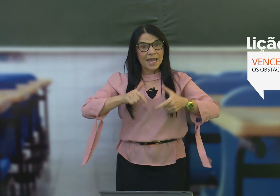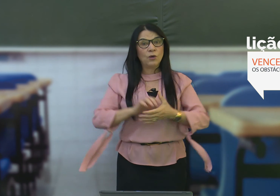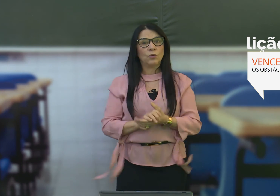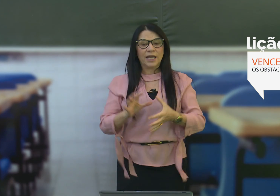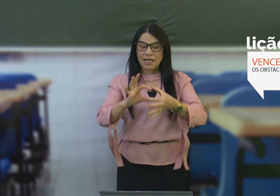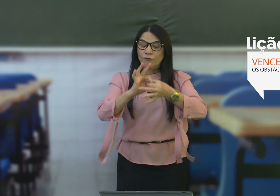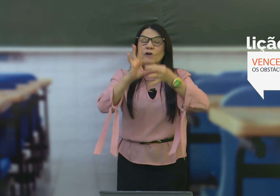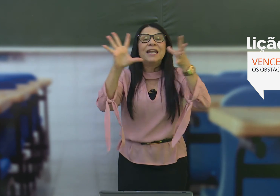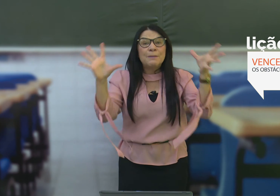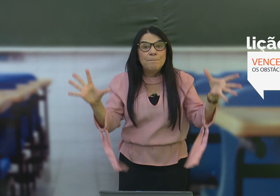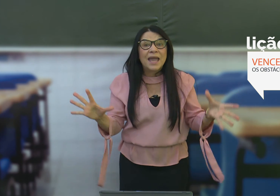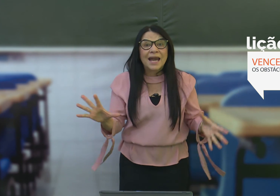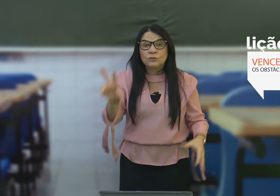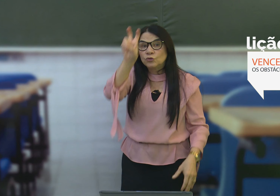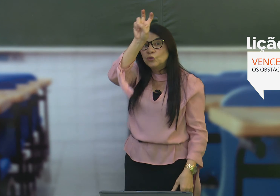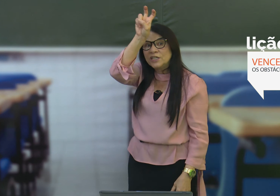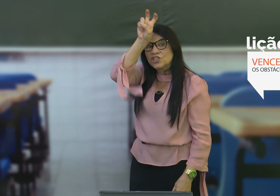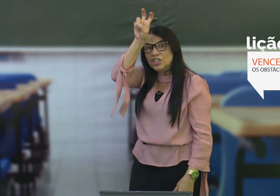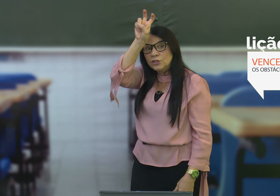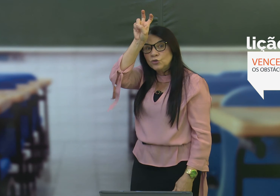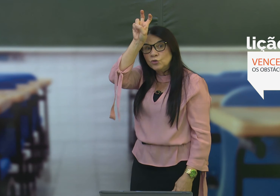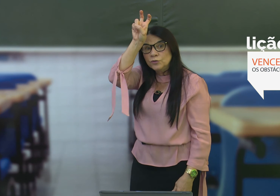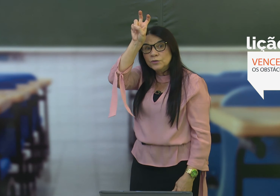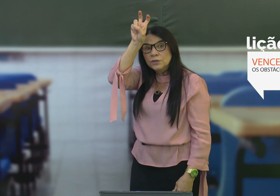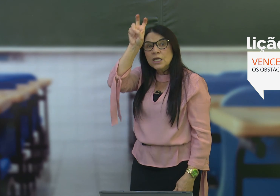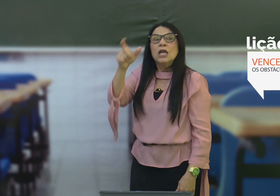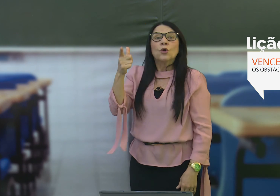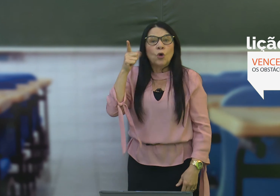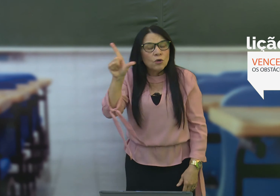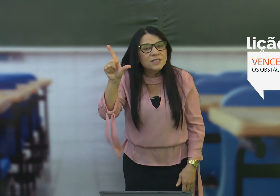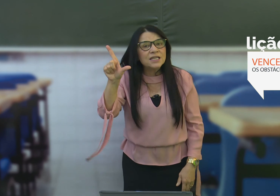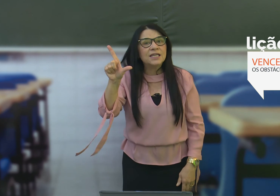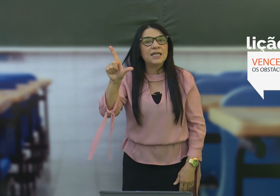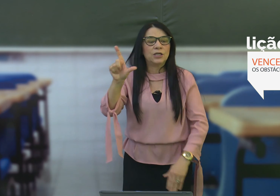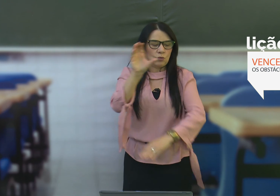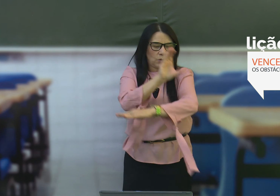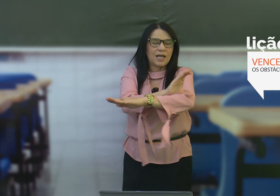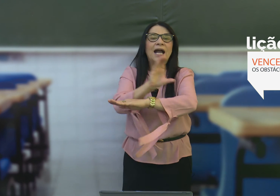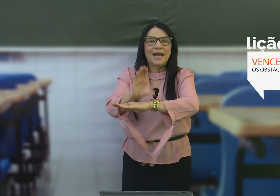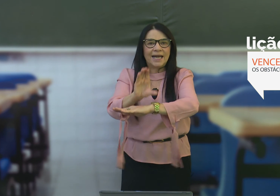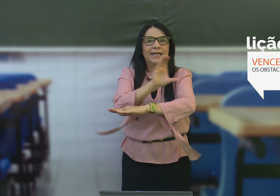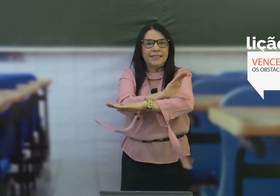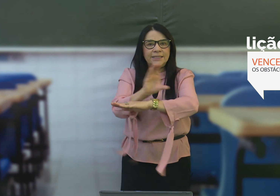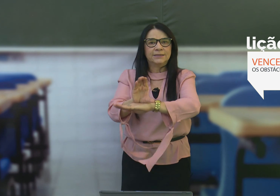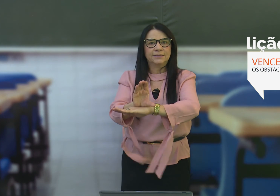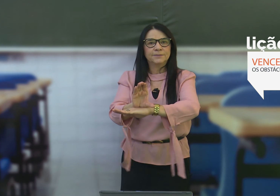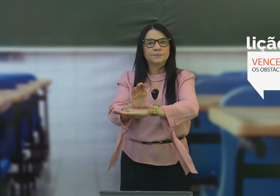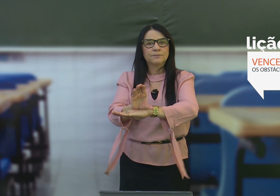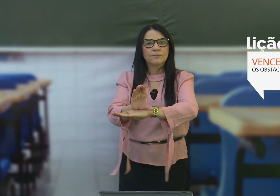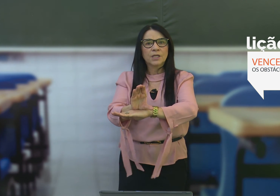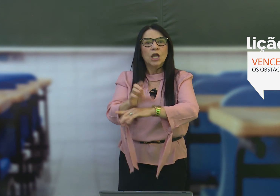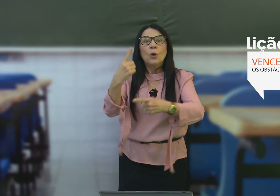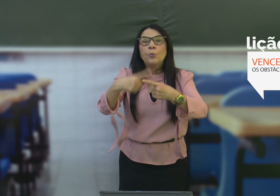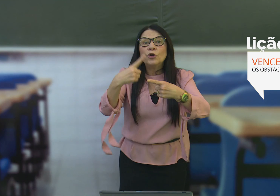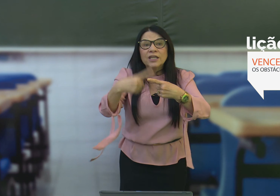Israel, ele foi liberto do Egito, conseguiram Canaã,